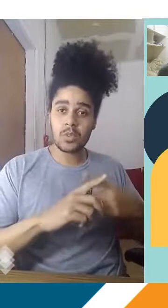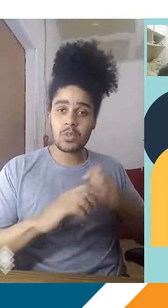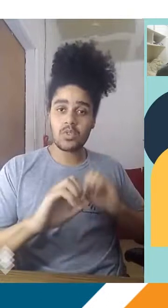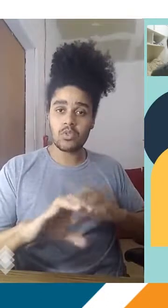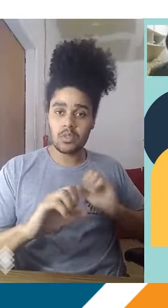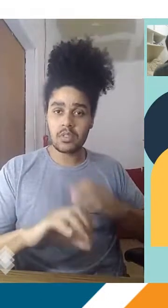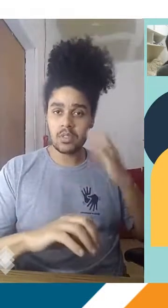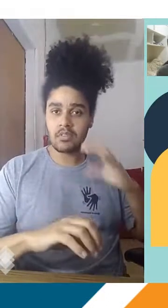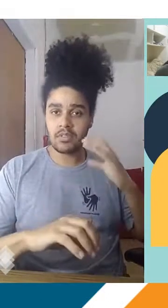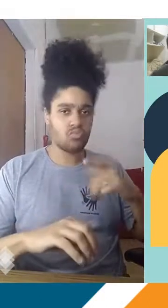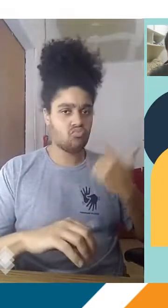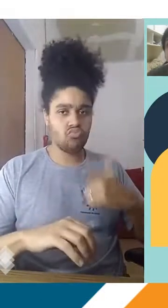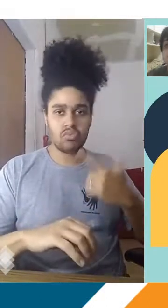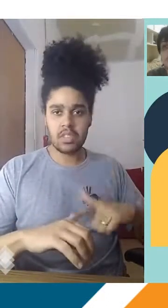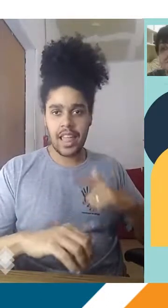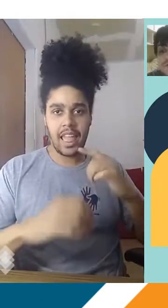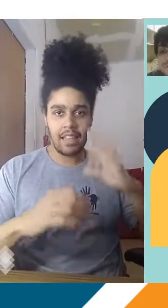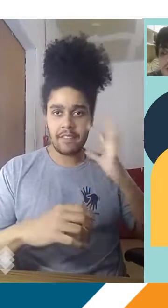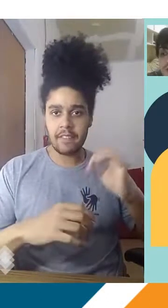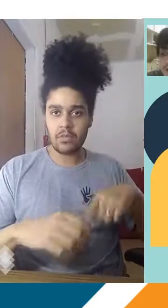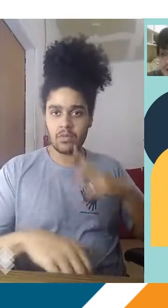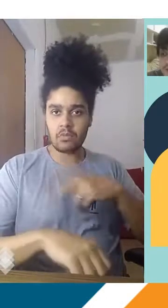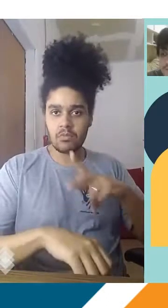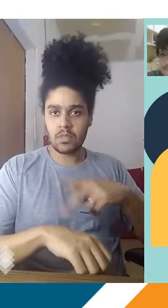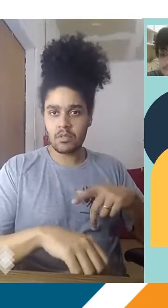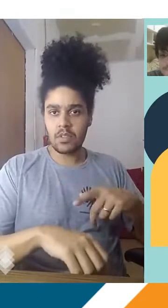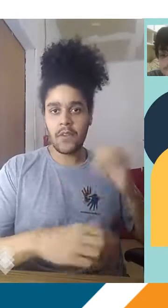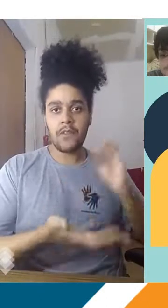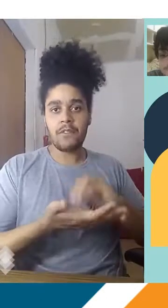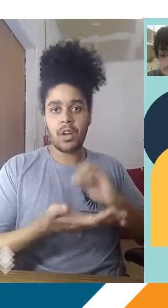por que o ensino científico não recebe a devida atenção no país.